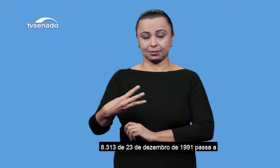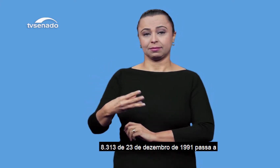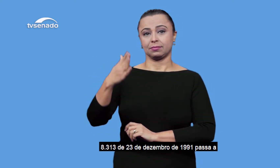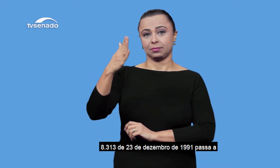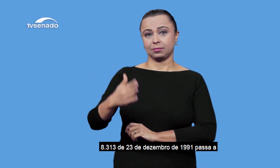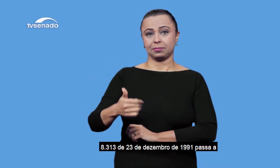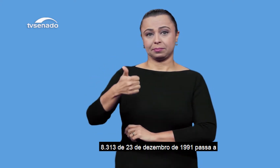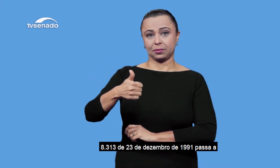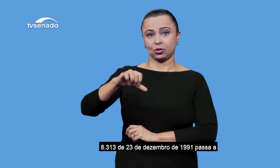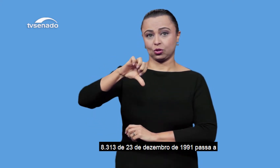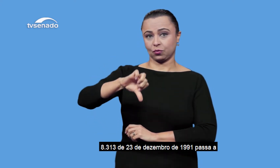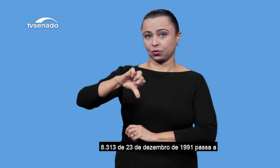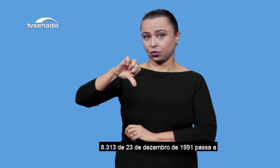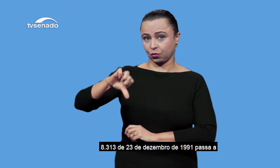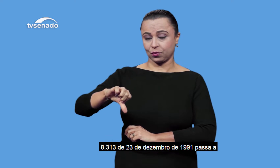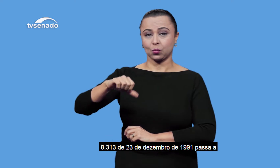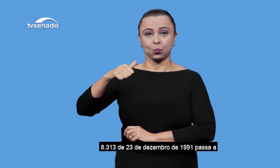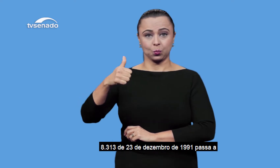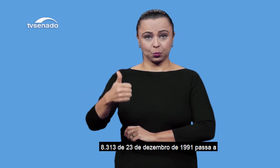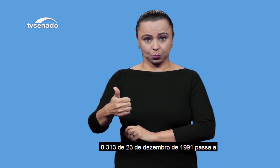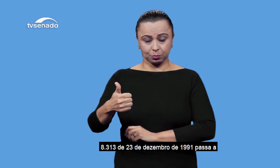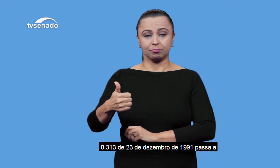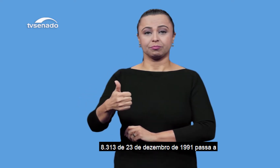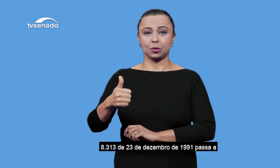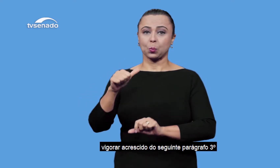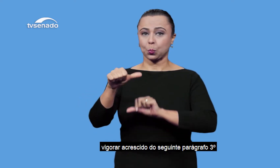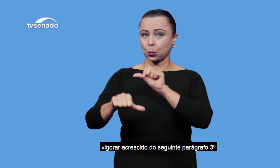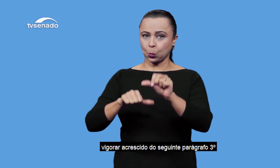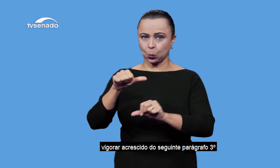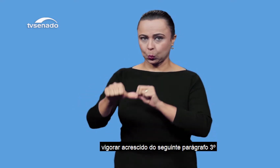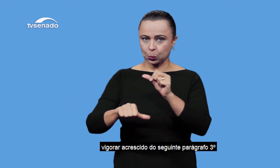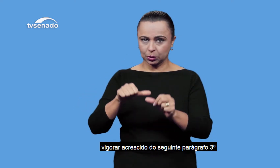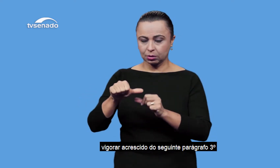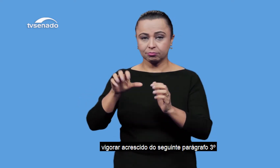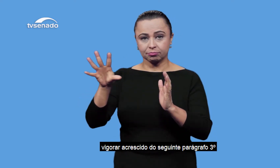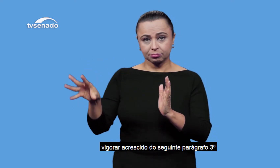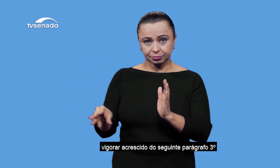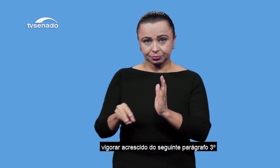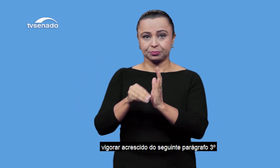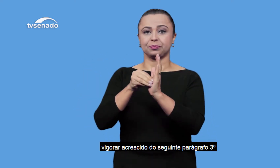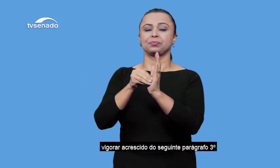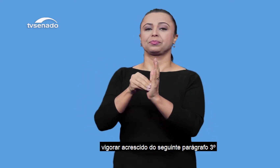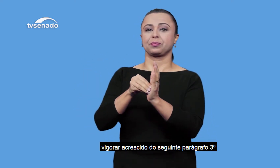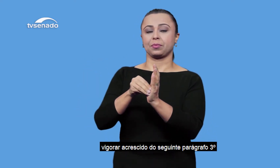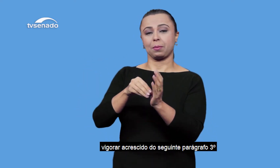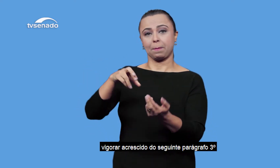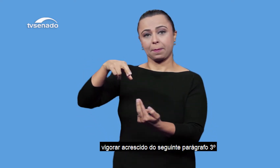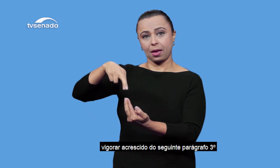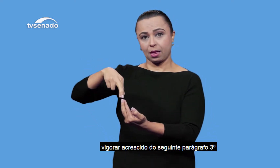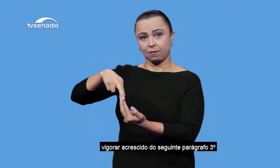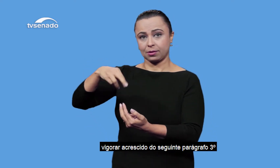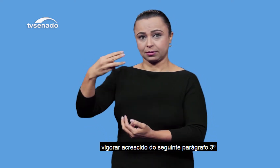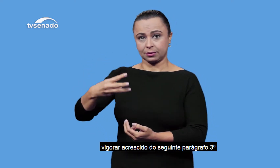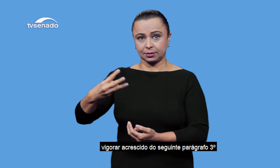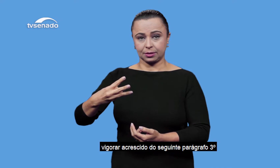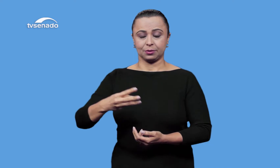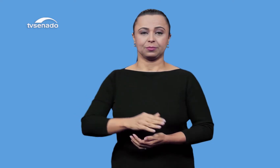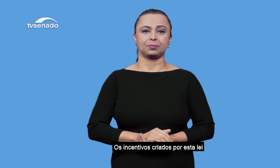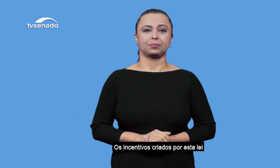de 1991 passa a vigorar acrescido do seguinte parágrafo 3º